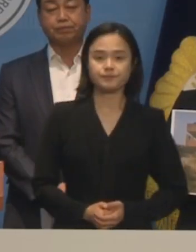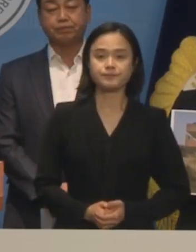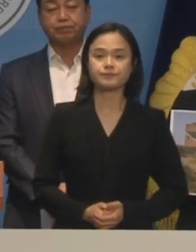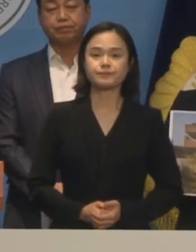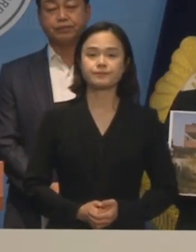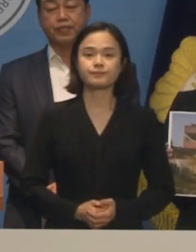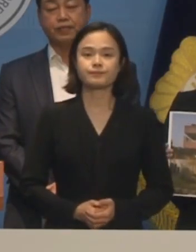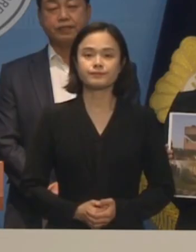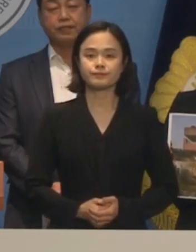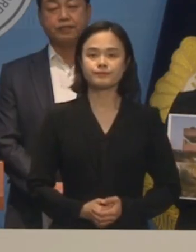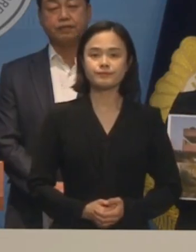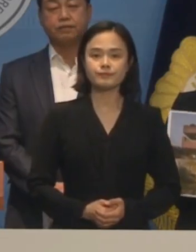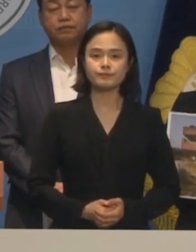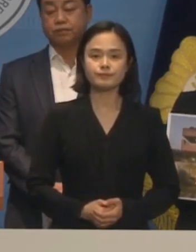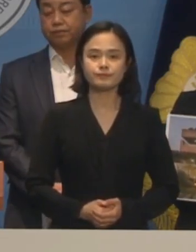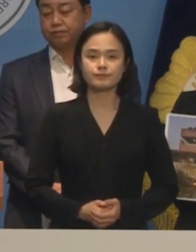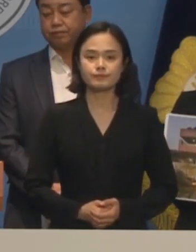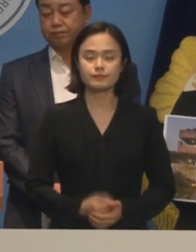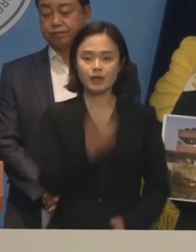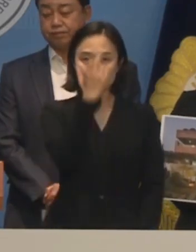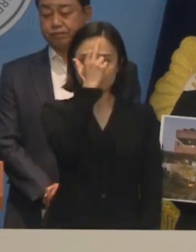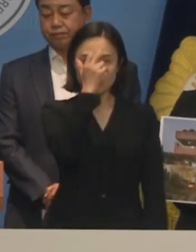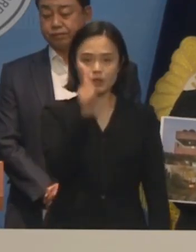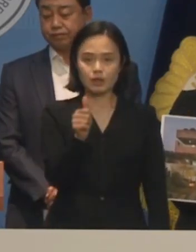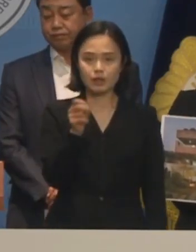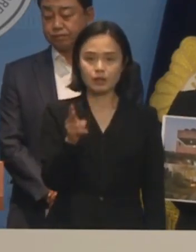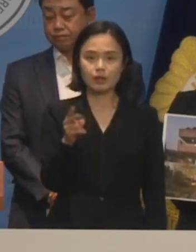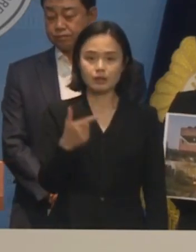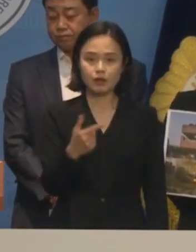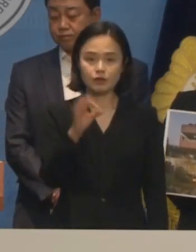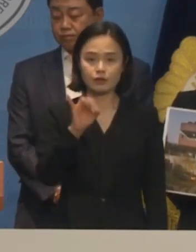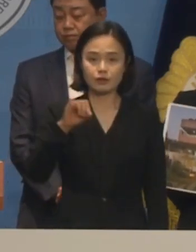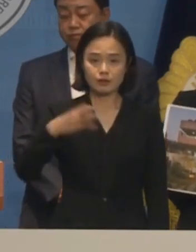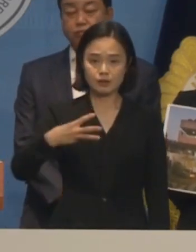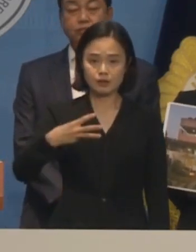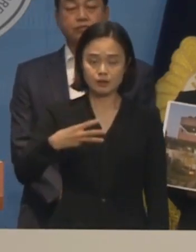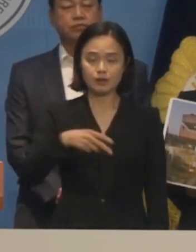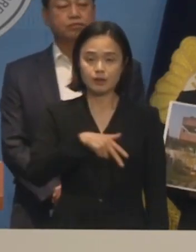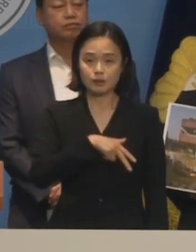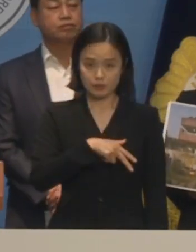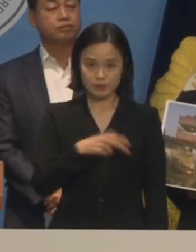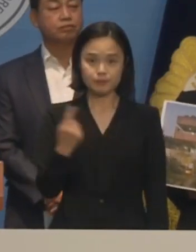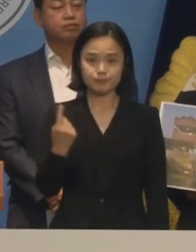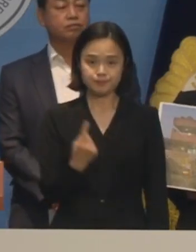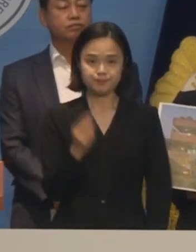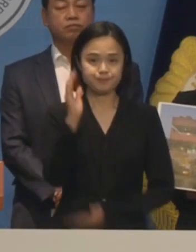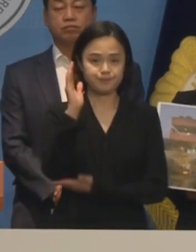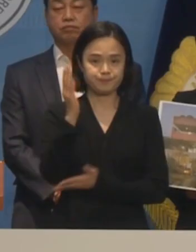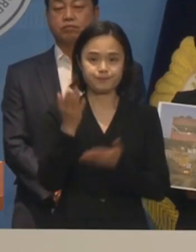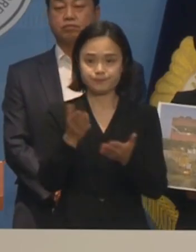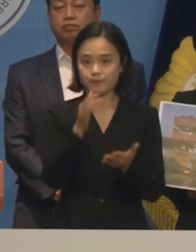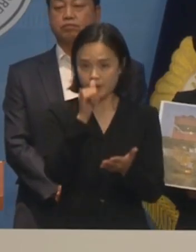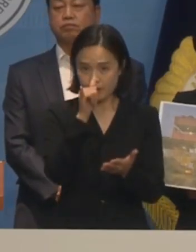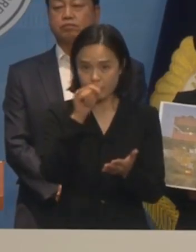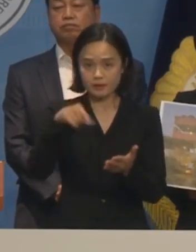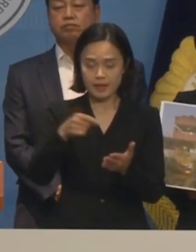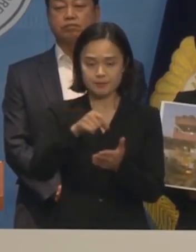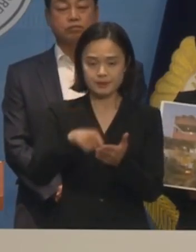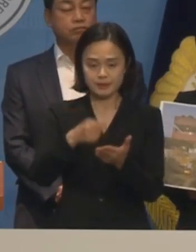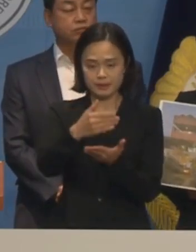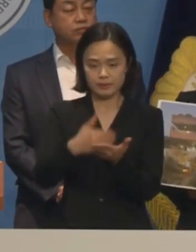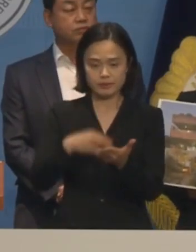기자회견은 먼저 최현일 의원님의 인사 말씀을 좀 듣고요. 그 다음에 기자회견문 낭독 이런